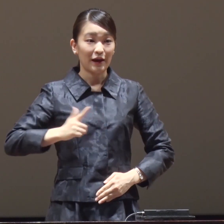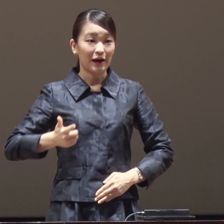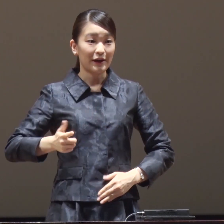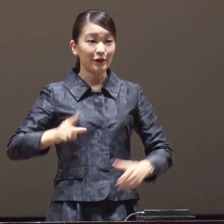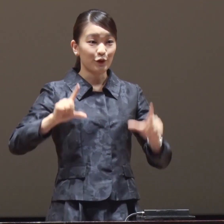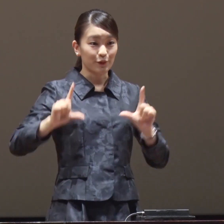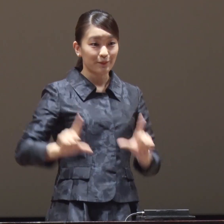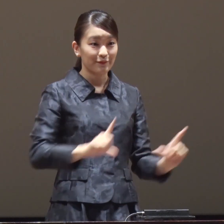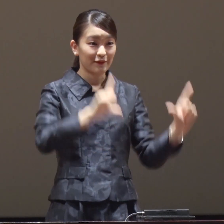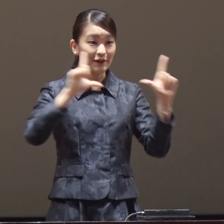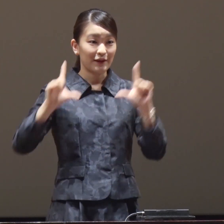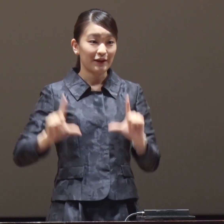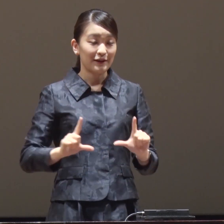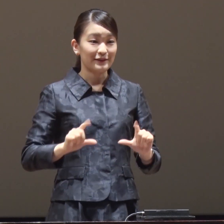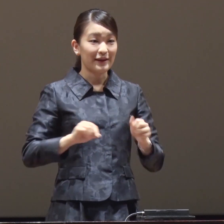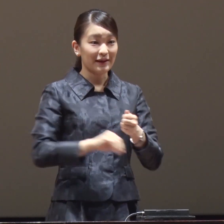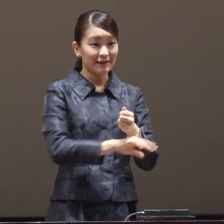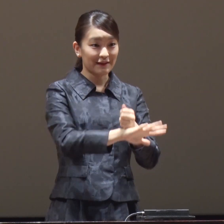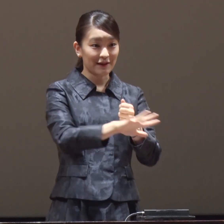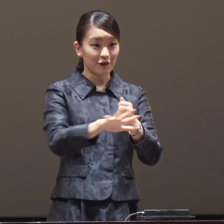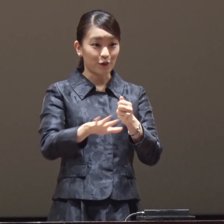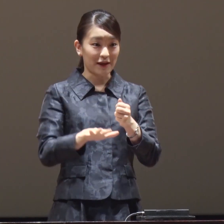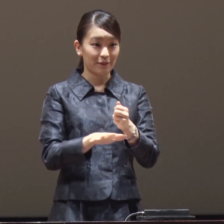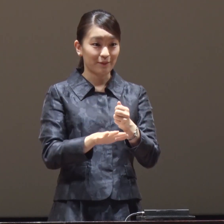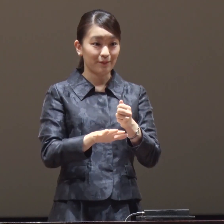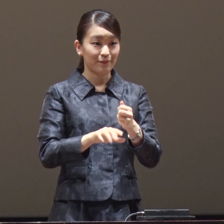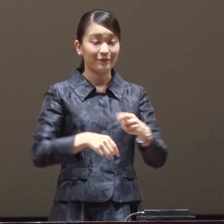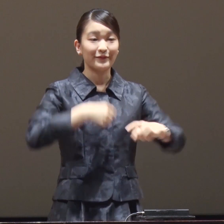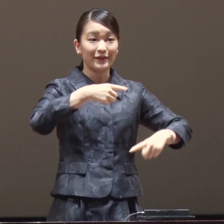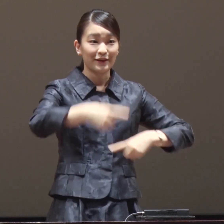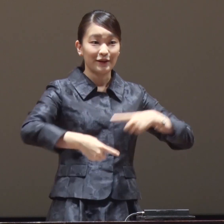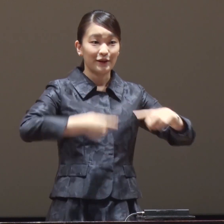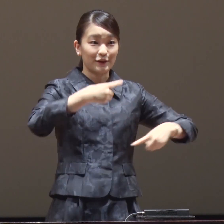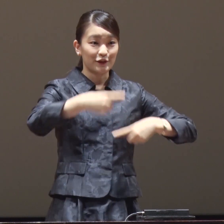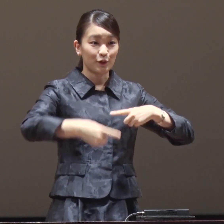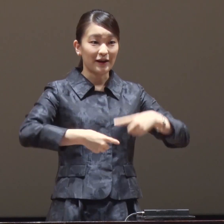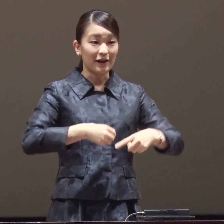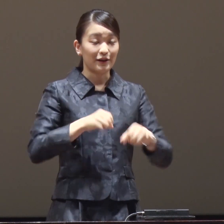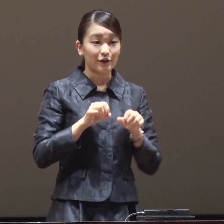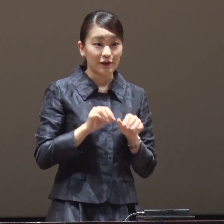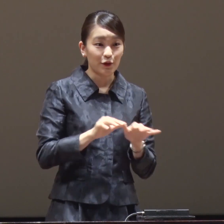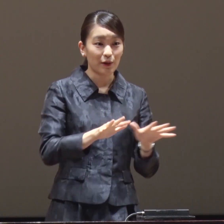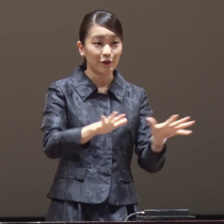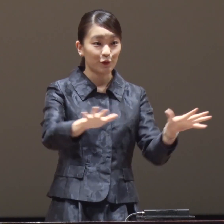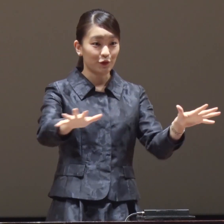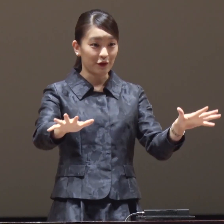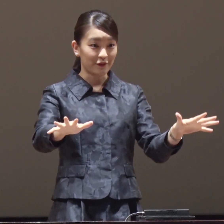あらゆる生活環境で手話が広がることによって